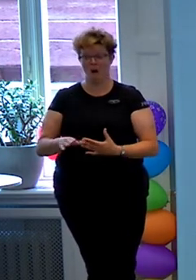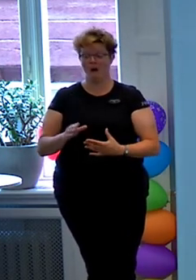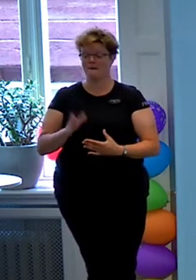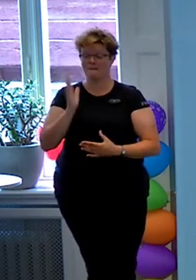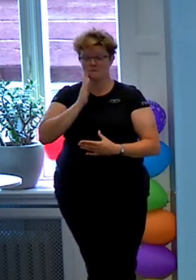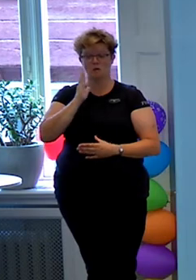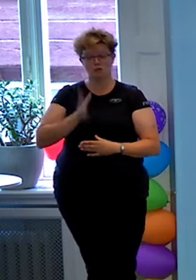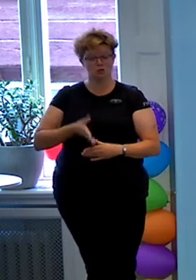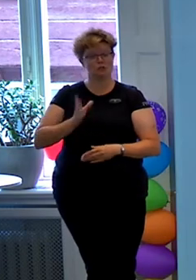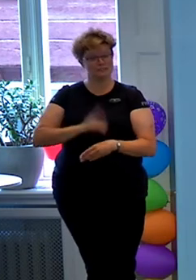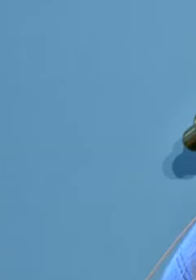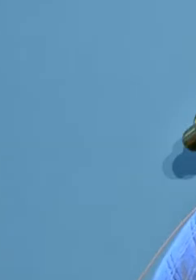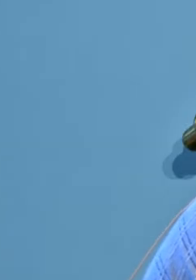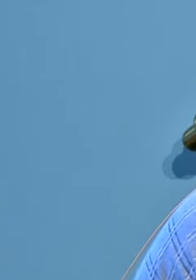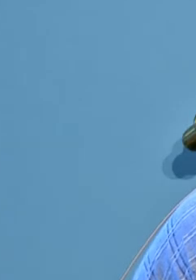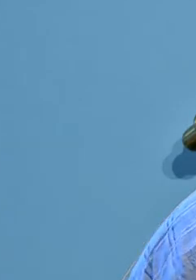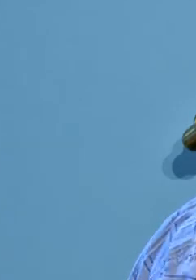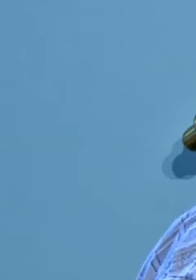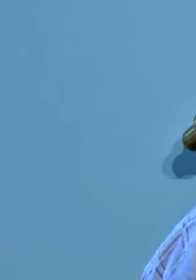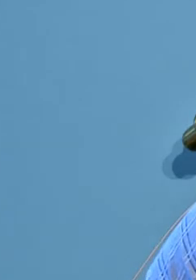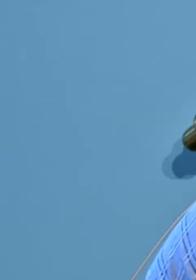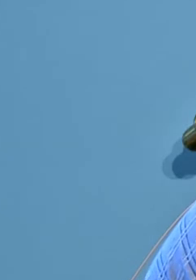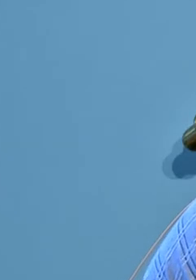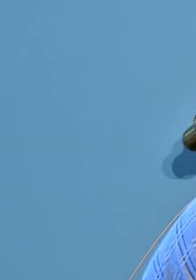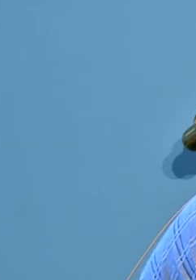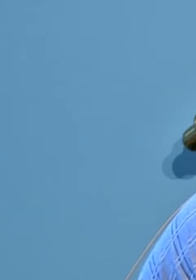södra Sverige, det är ju att hamna i kläm här.